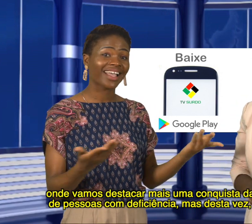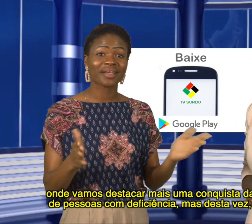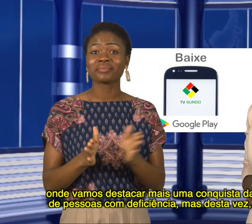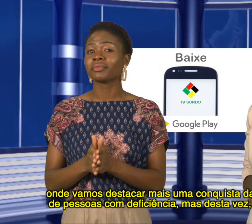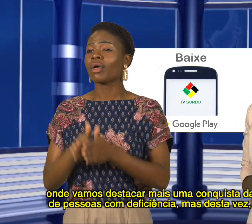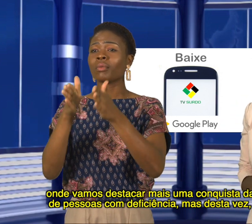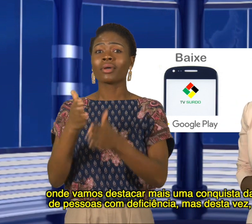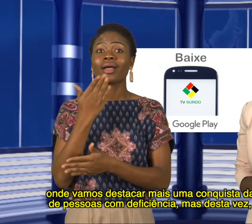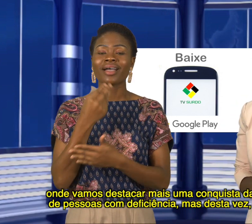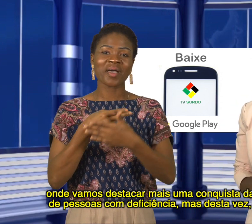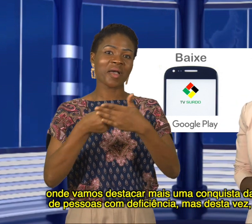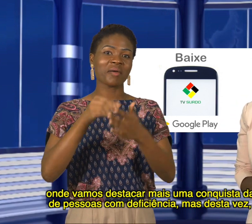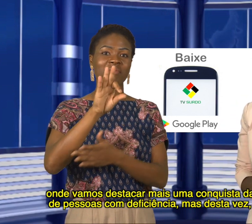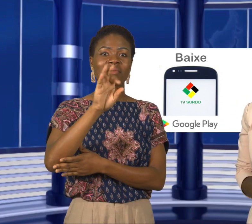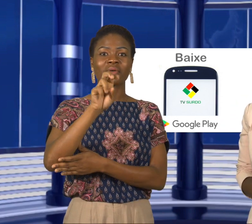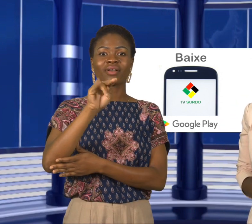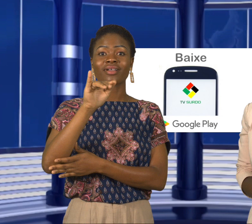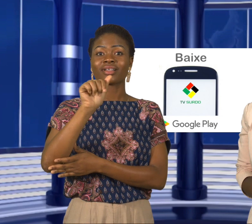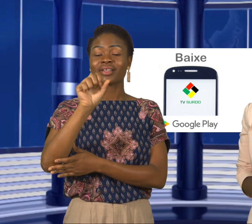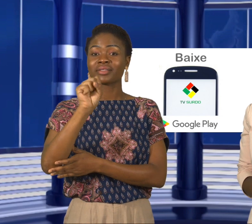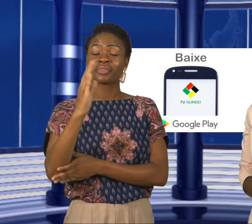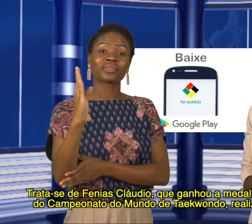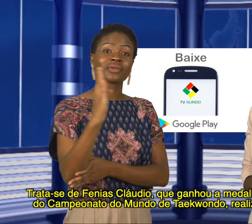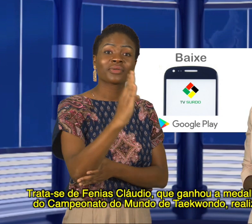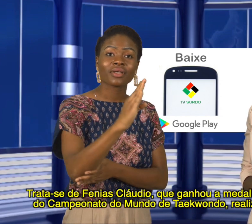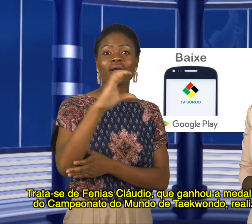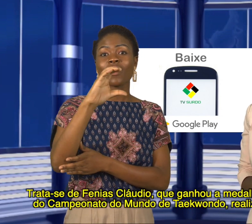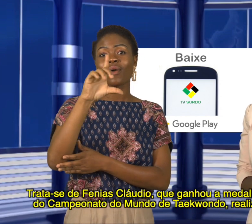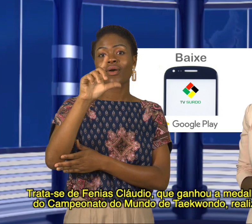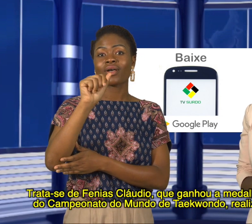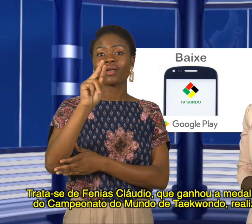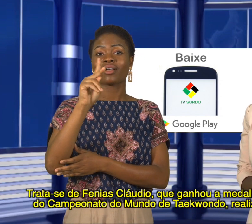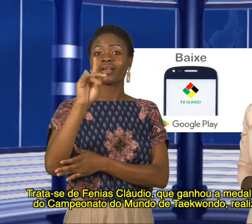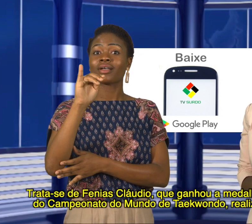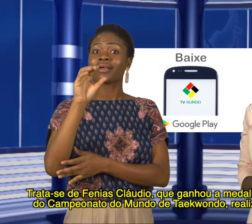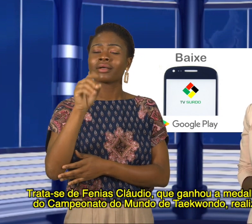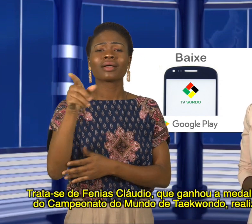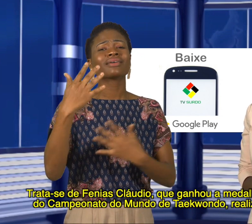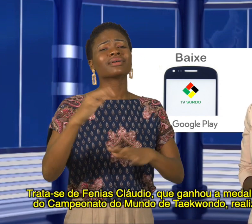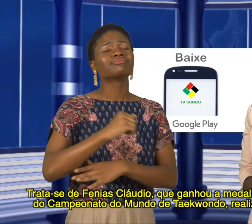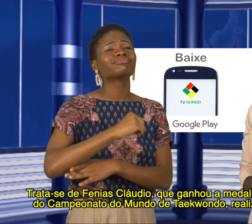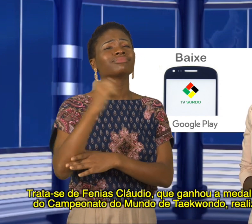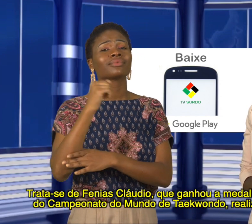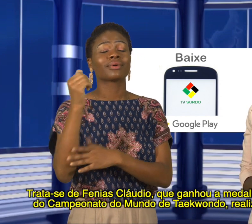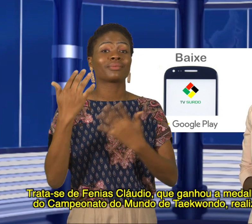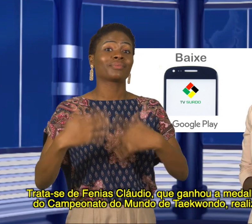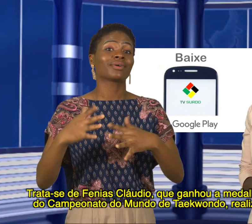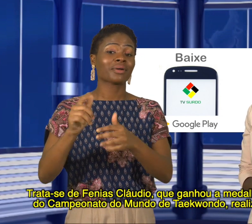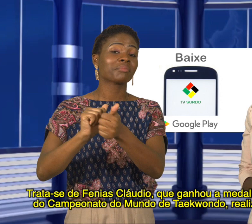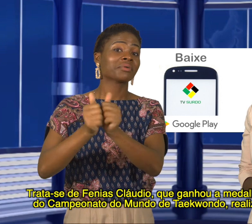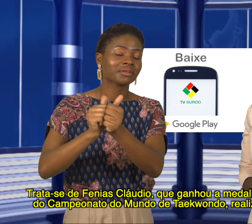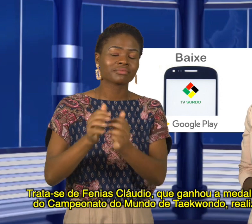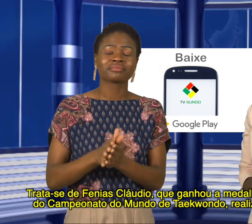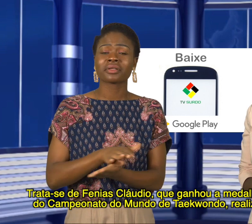deficiência, mas desta vez, no desporto. Trata-se de Fanias Cláudio, que ganhou a medalha de